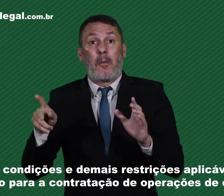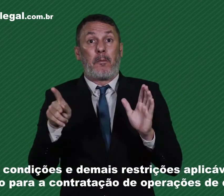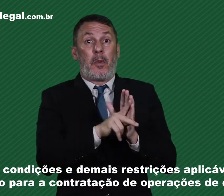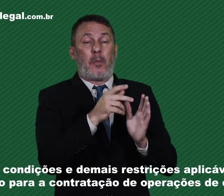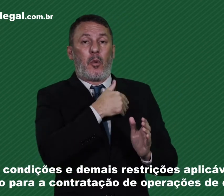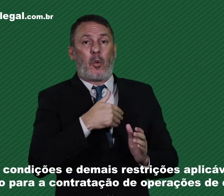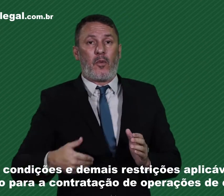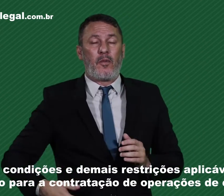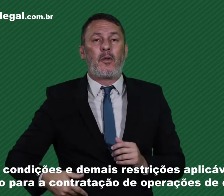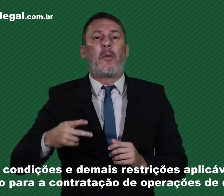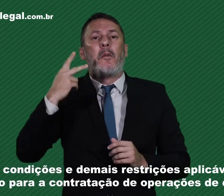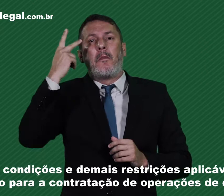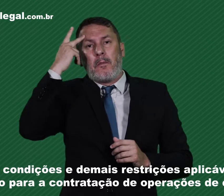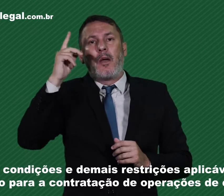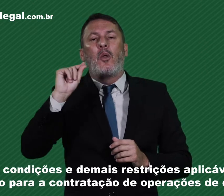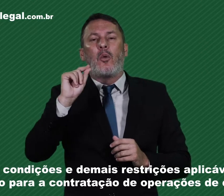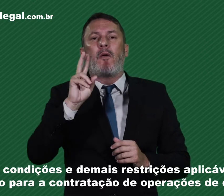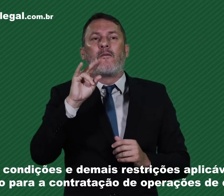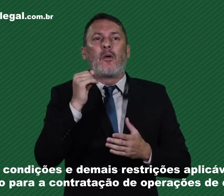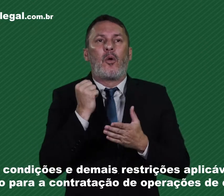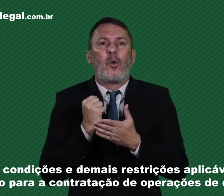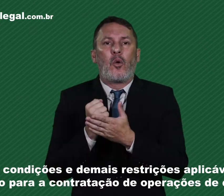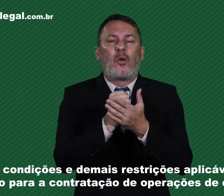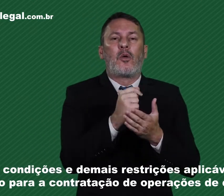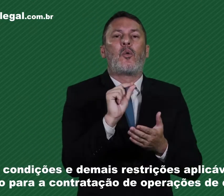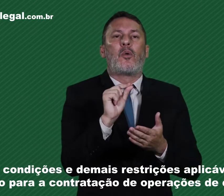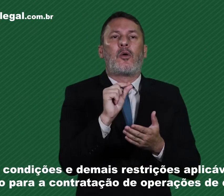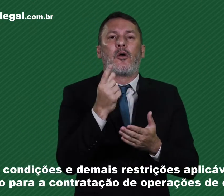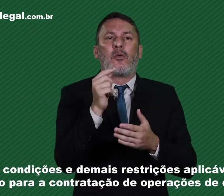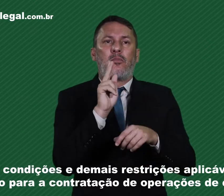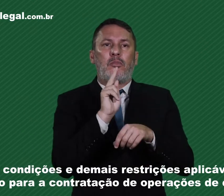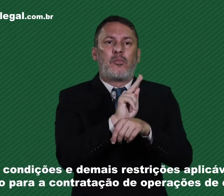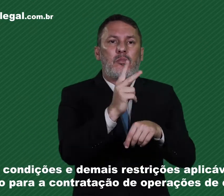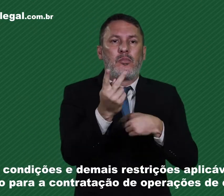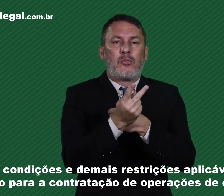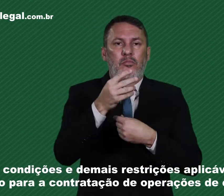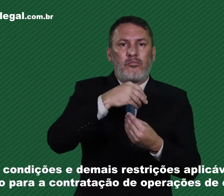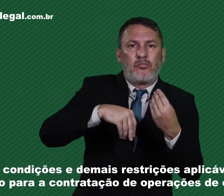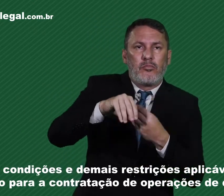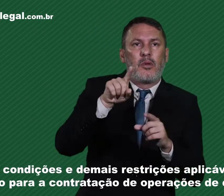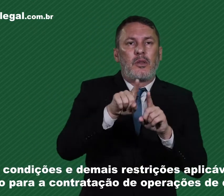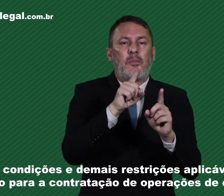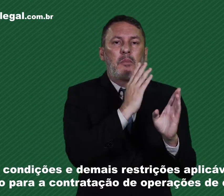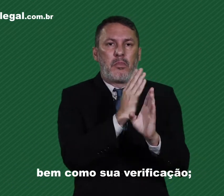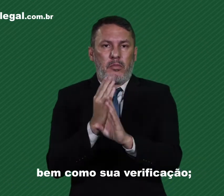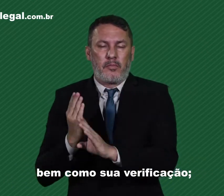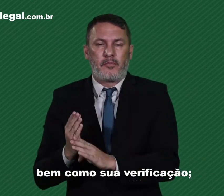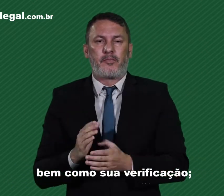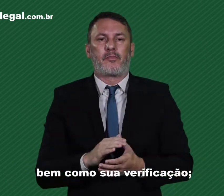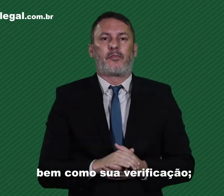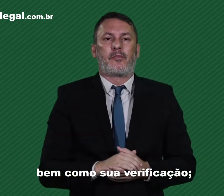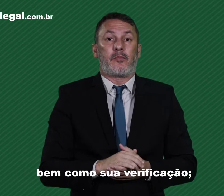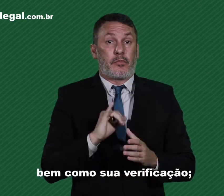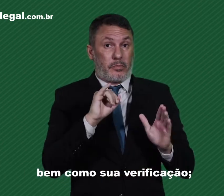e demais restrições aplicáveis à União para a contratação de operações de crédito bem como sua